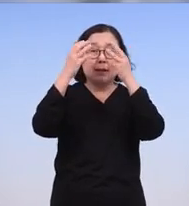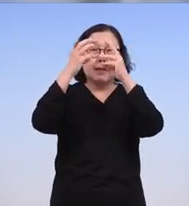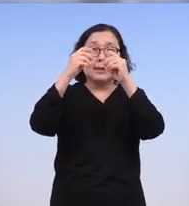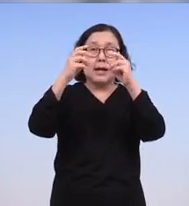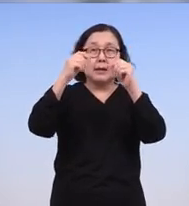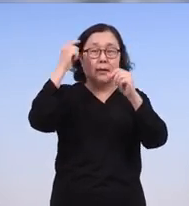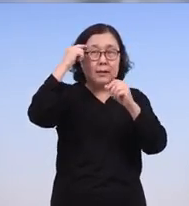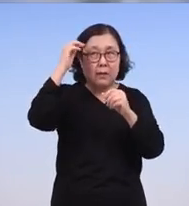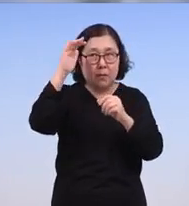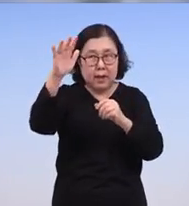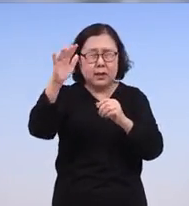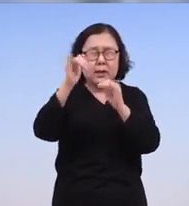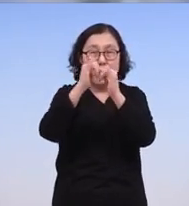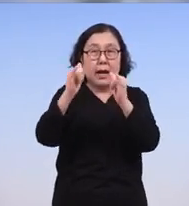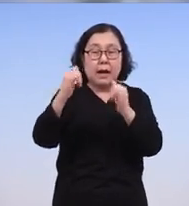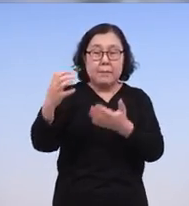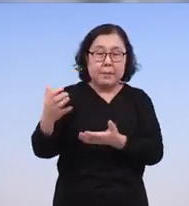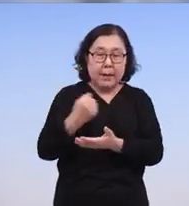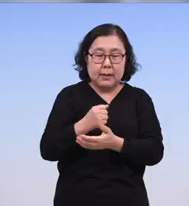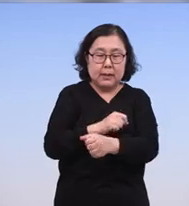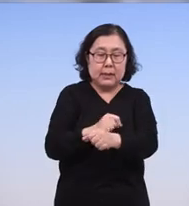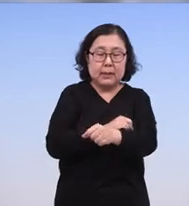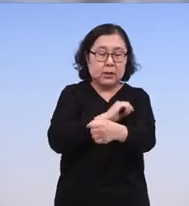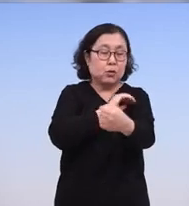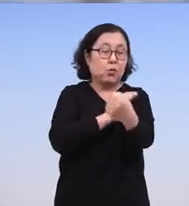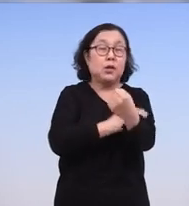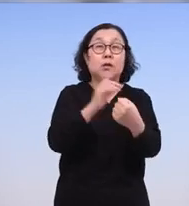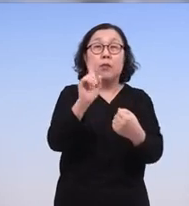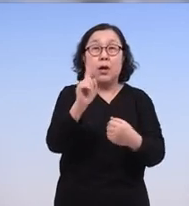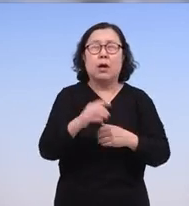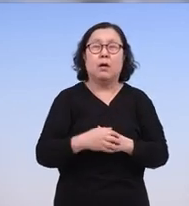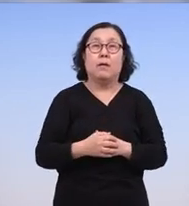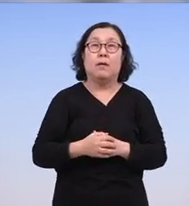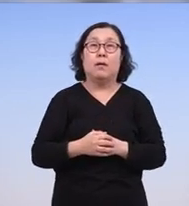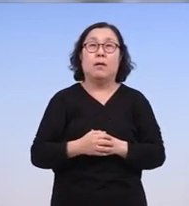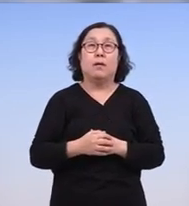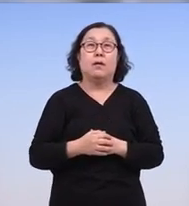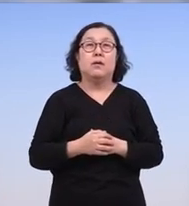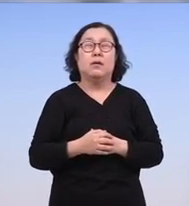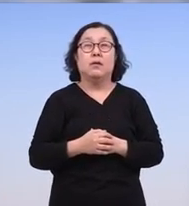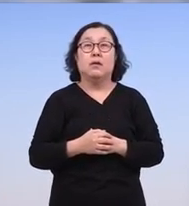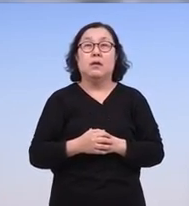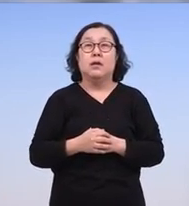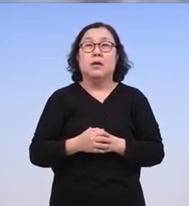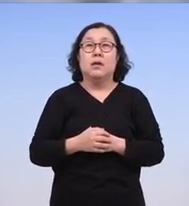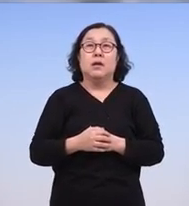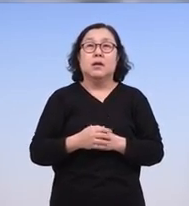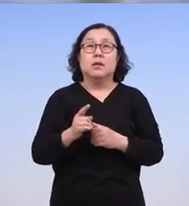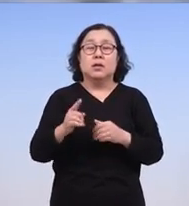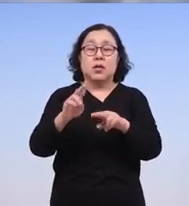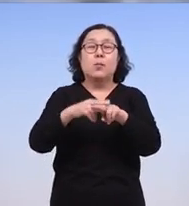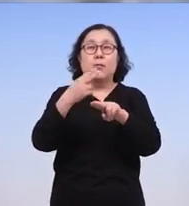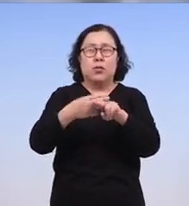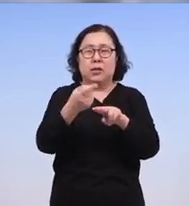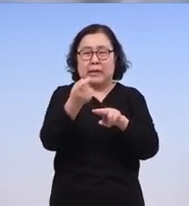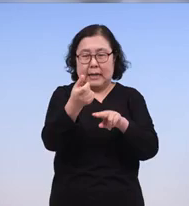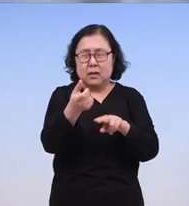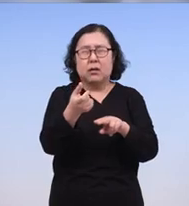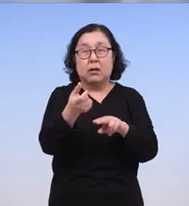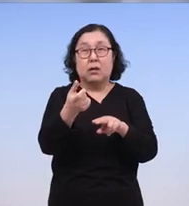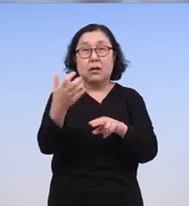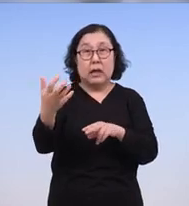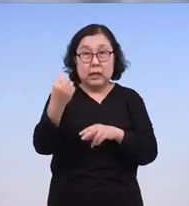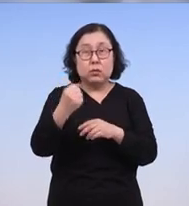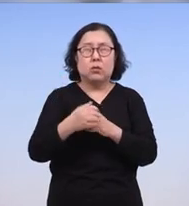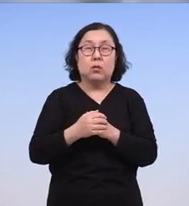누리는 특권이 뭐예요? 아무것도 아닌 건 아니지만 그 식사 초대 그 권 몇 장